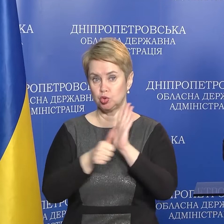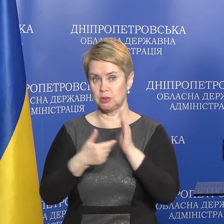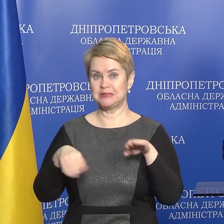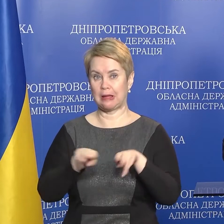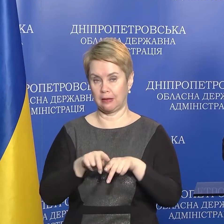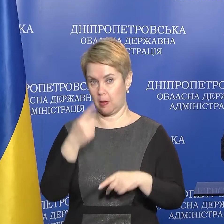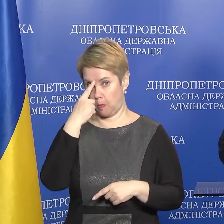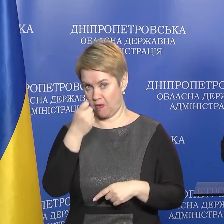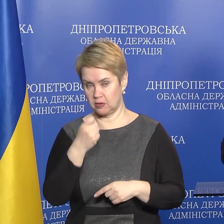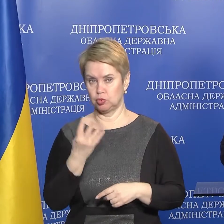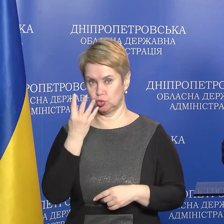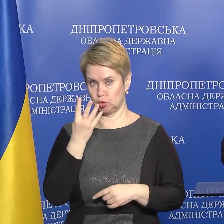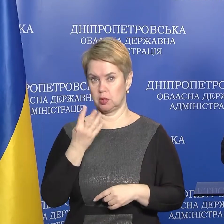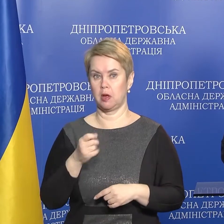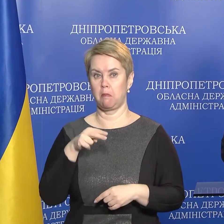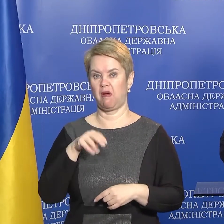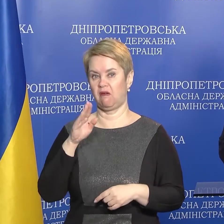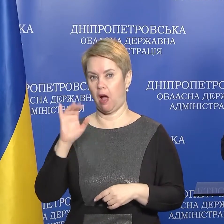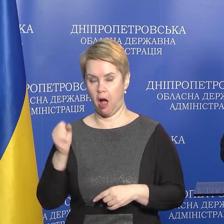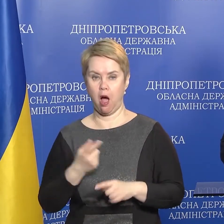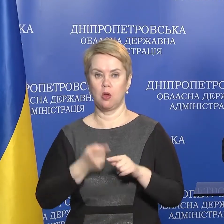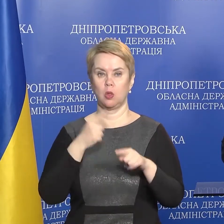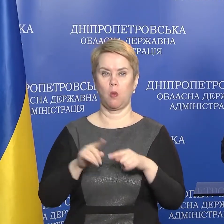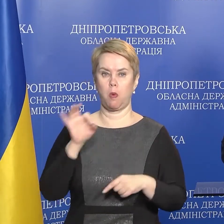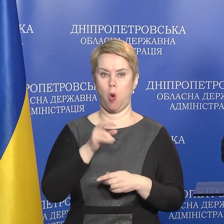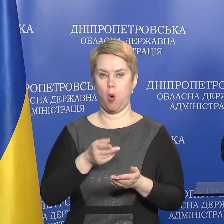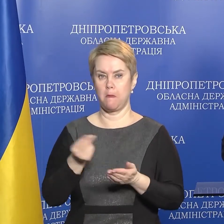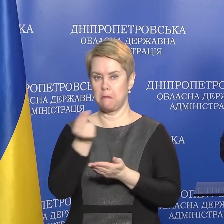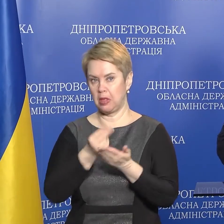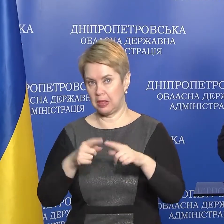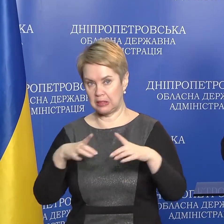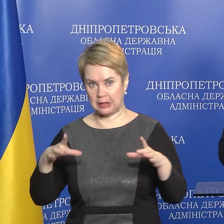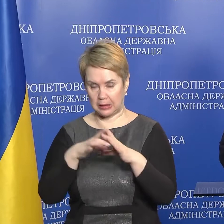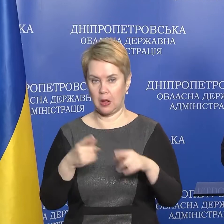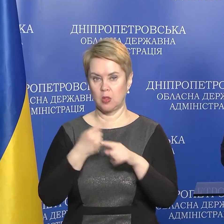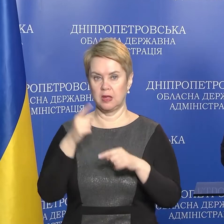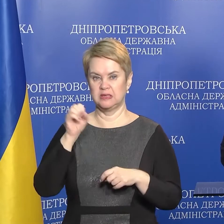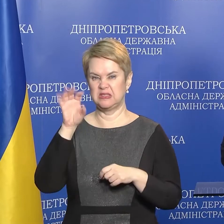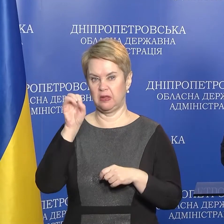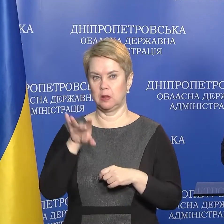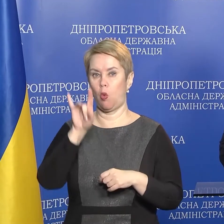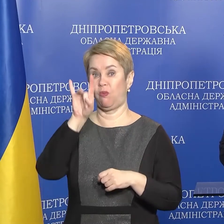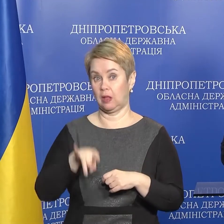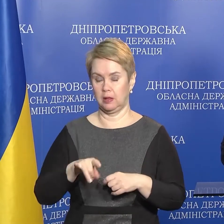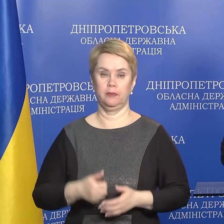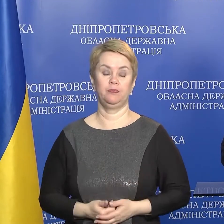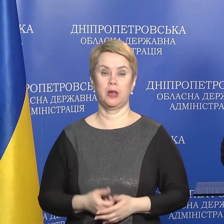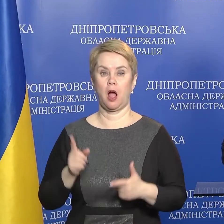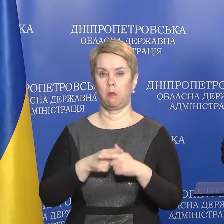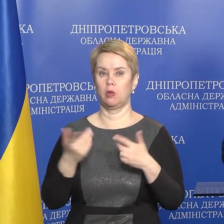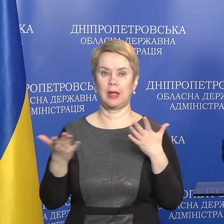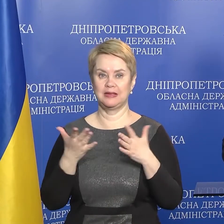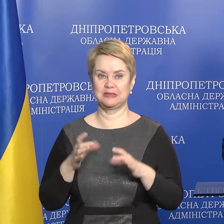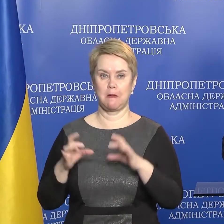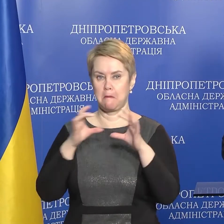таких повідомлень, 4 про БПЛА, 1 про мітки і 1 про світло у вікні, або